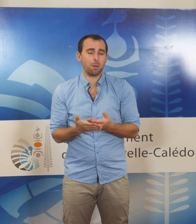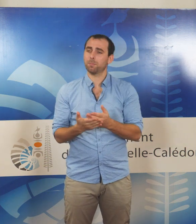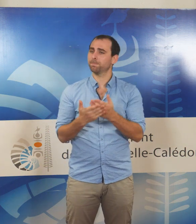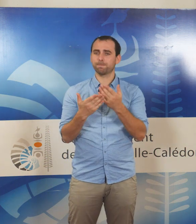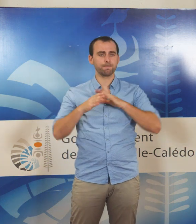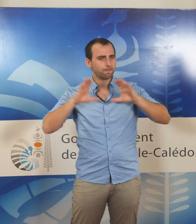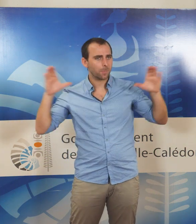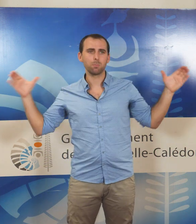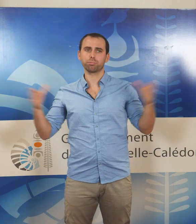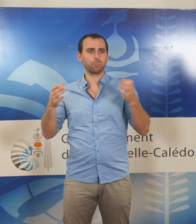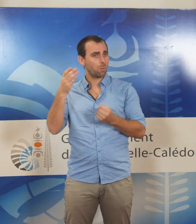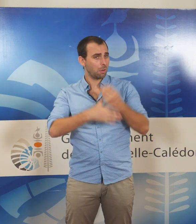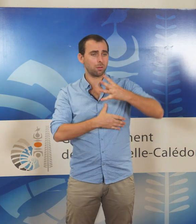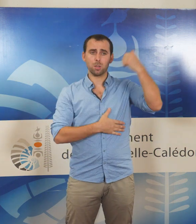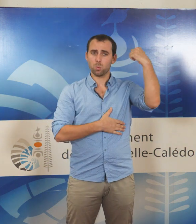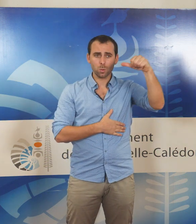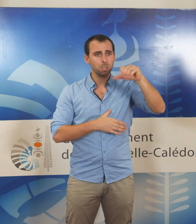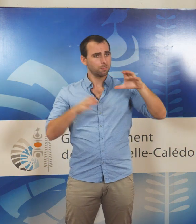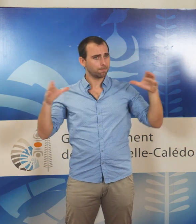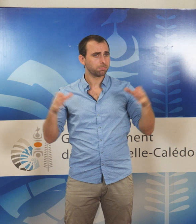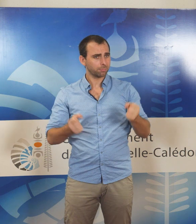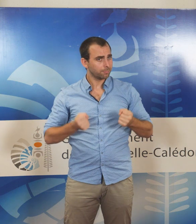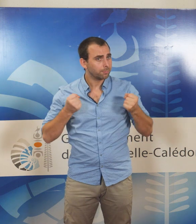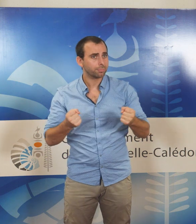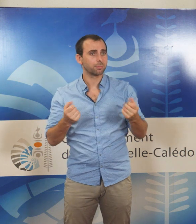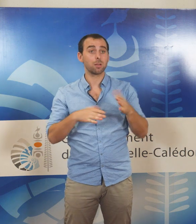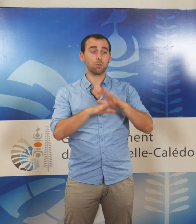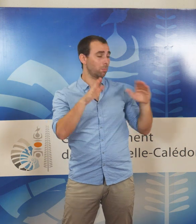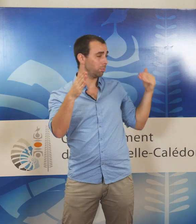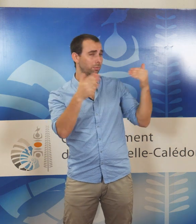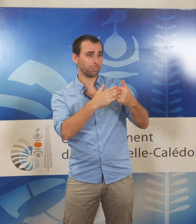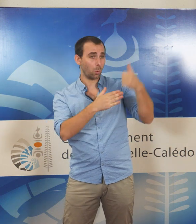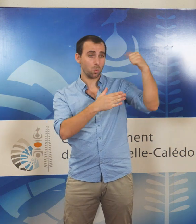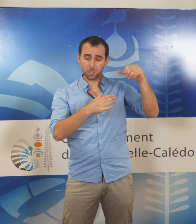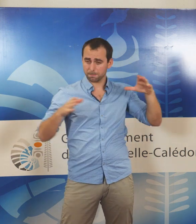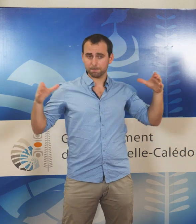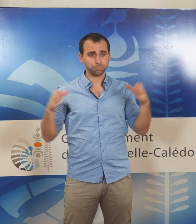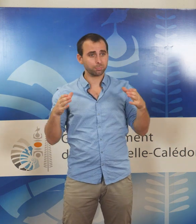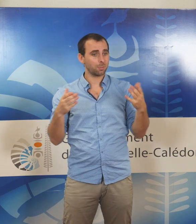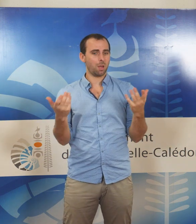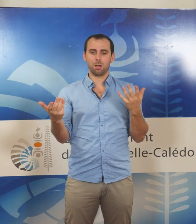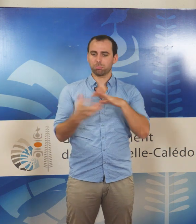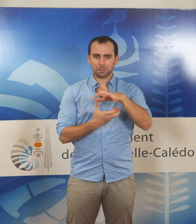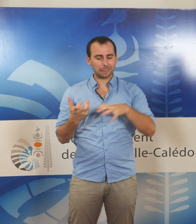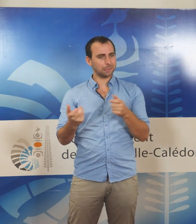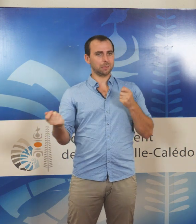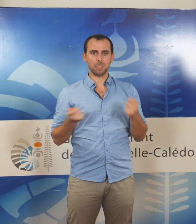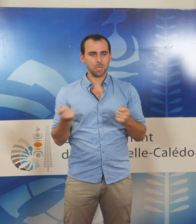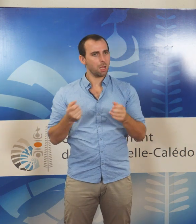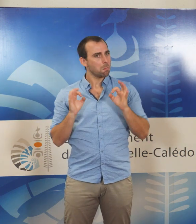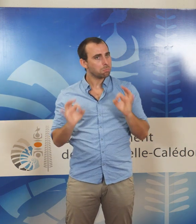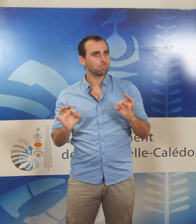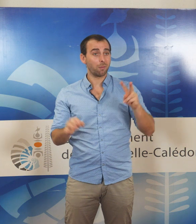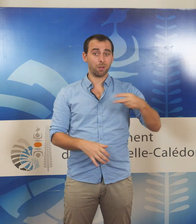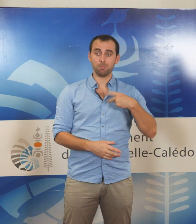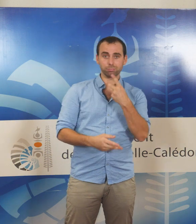de la Nouvelle-Calédonie. Et cette unité que nous avons depuis le début a permis d'avoir une gestion de crise qui est, pour le moment, bonne. C'est pas forcément à moi de le